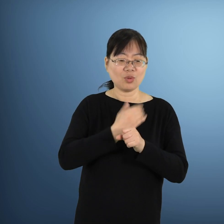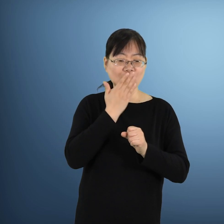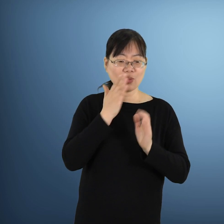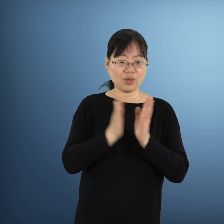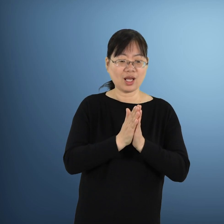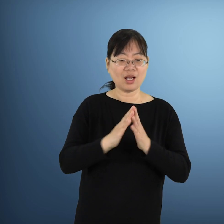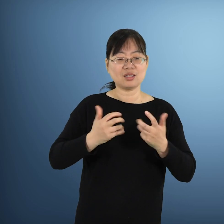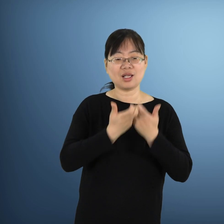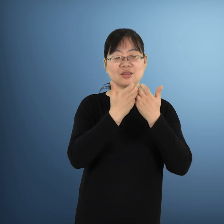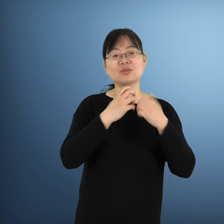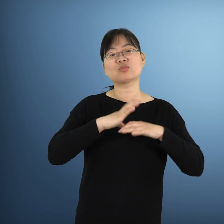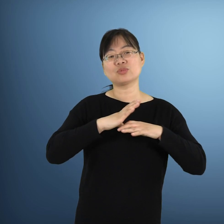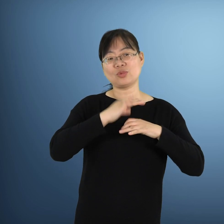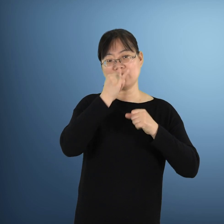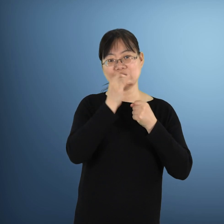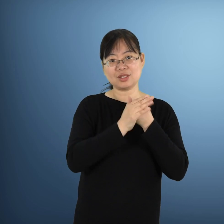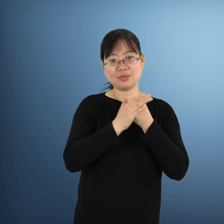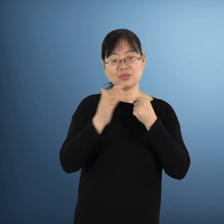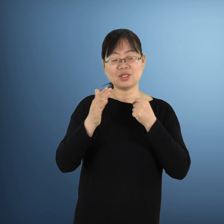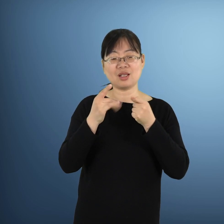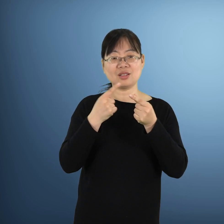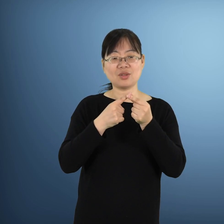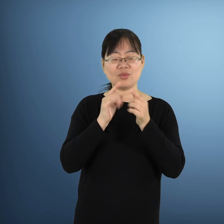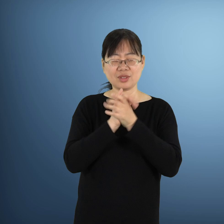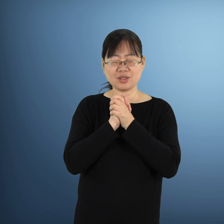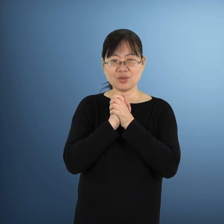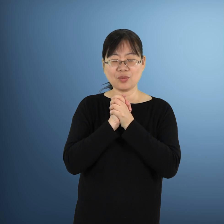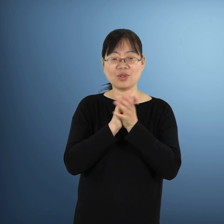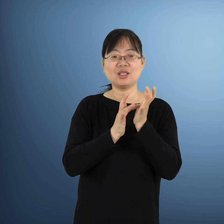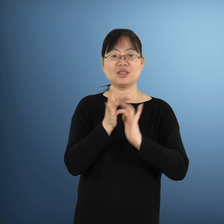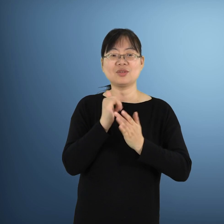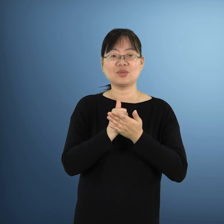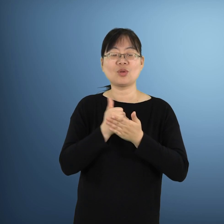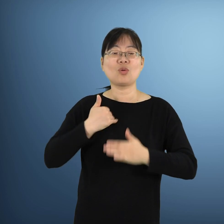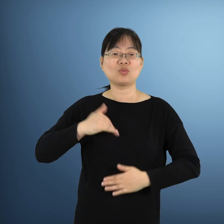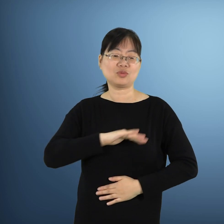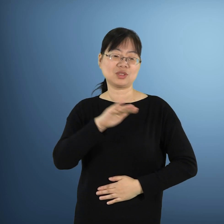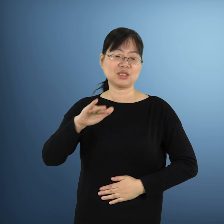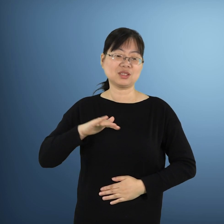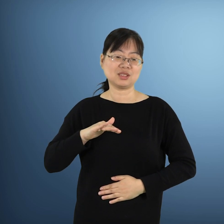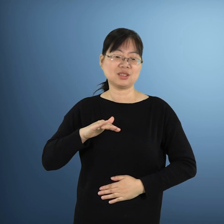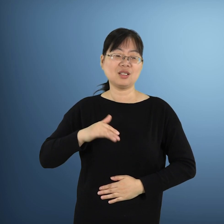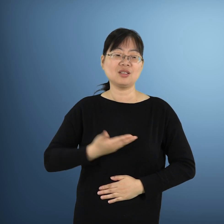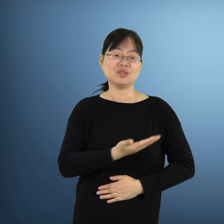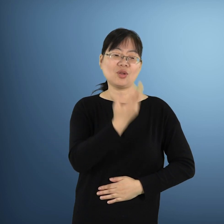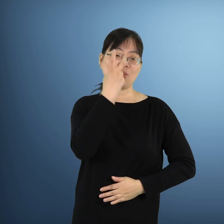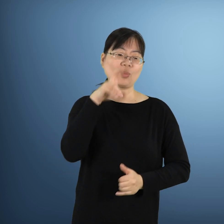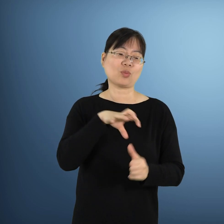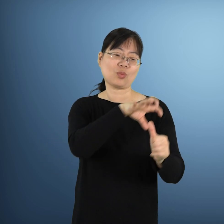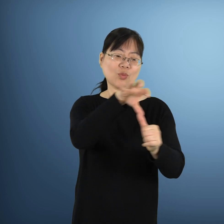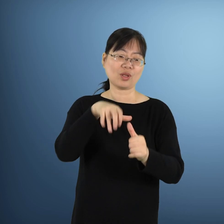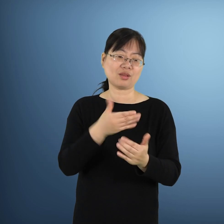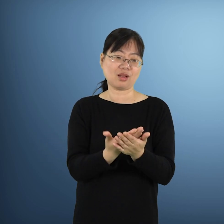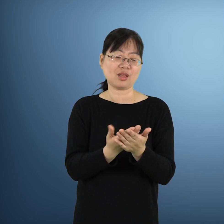무서운 세상입니까? 그 첫째 기도가 예수님도 그래서 저들을 보호해